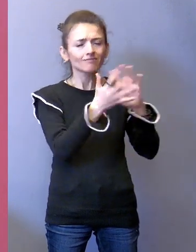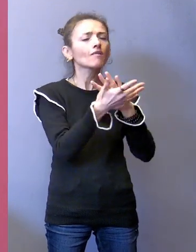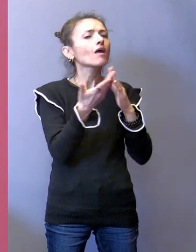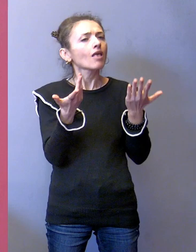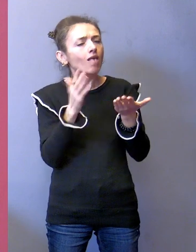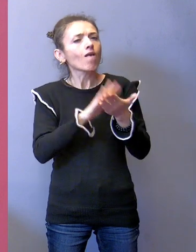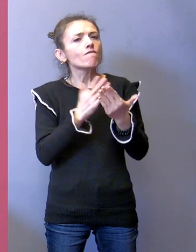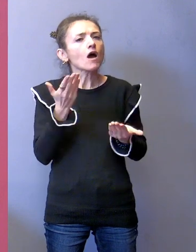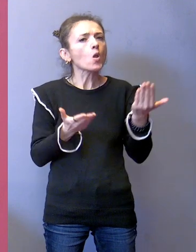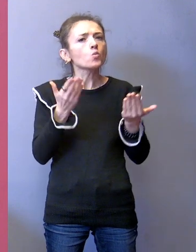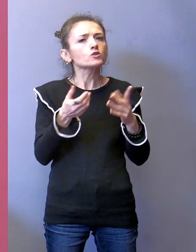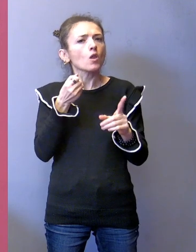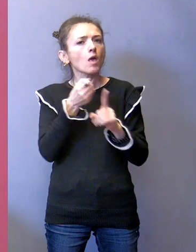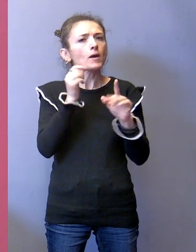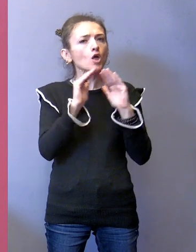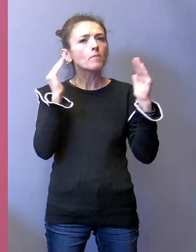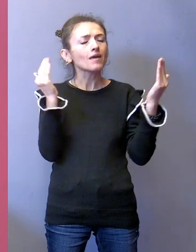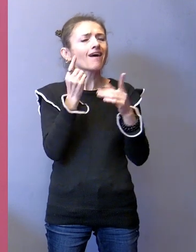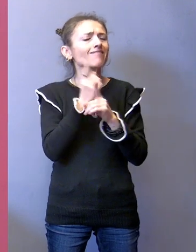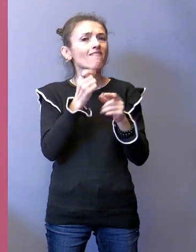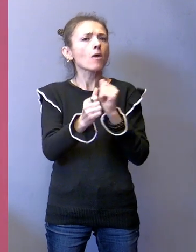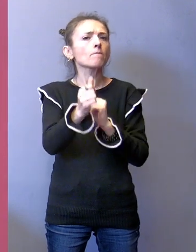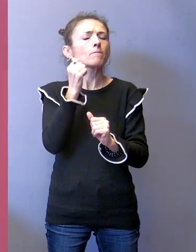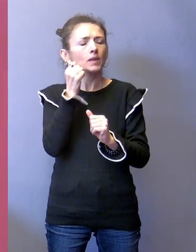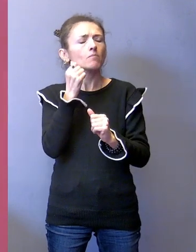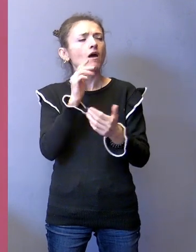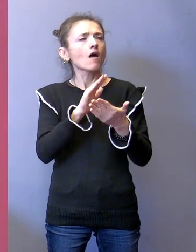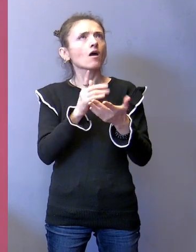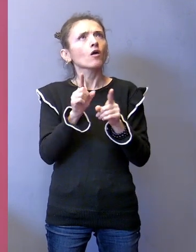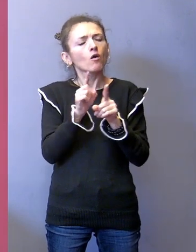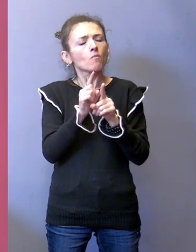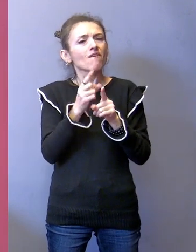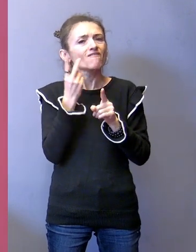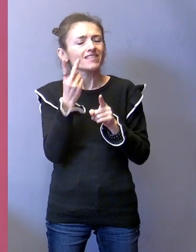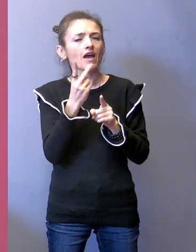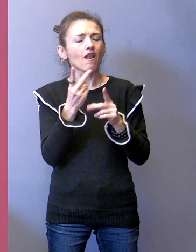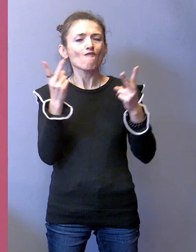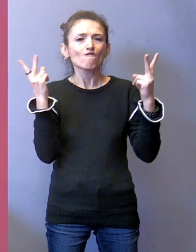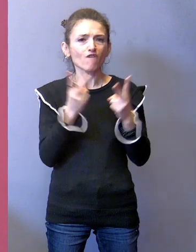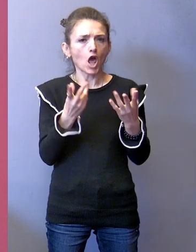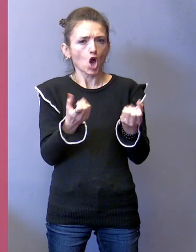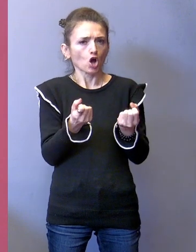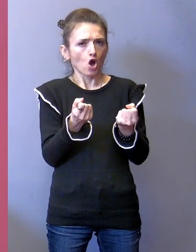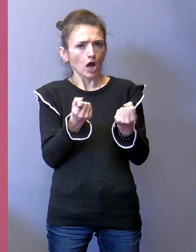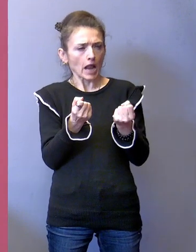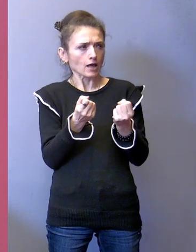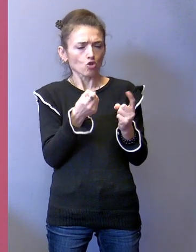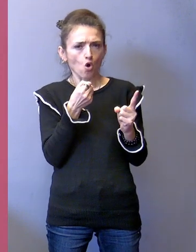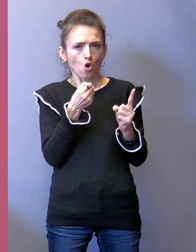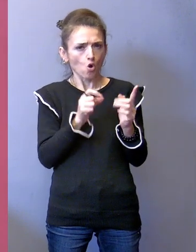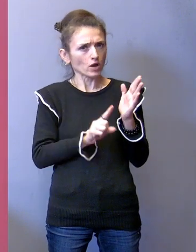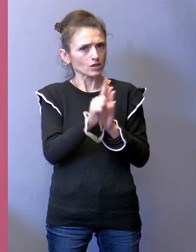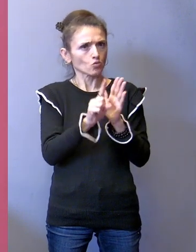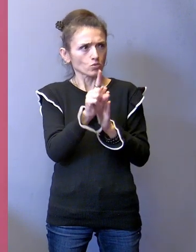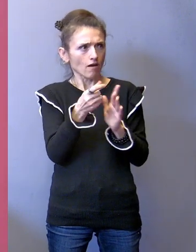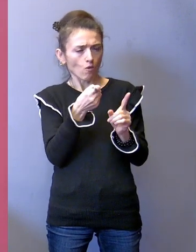impatto ambientale devono tener conto del reale effetto non di un bilancio complessivo su tutto il territorio comunale ok quindi non